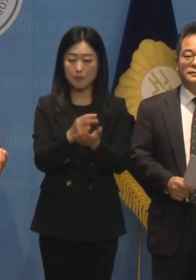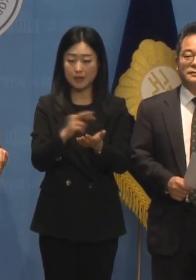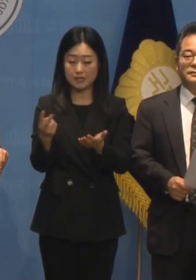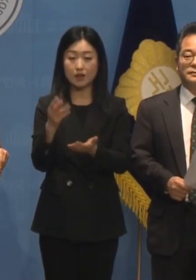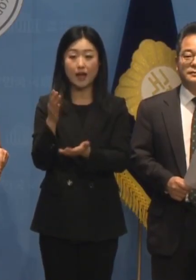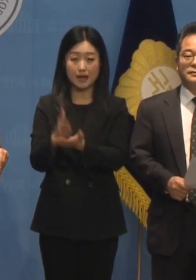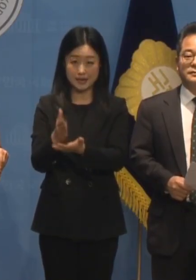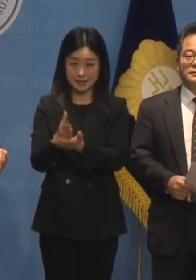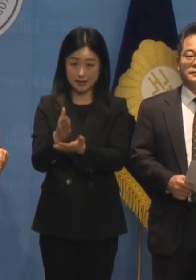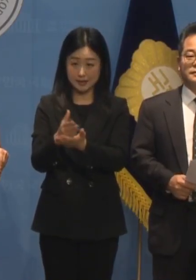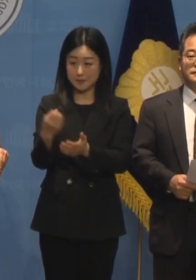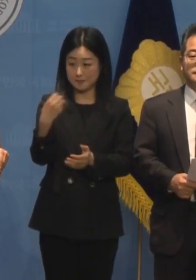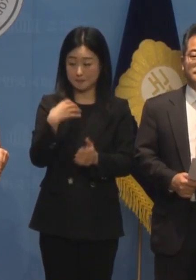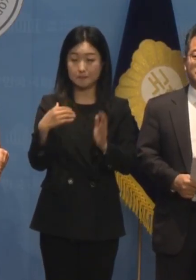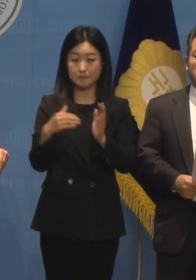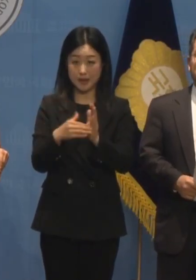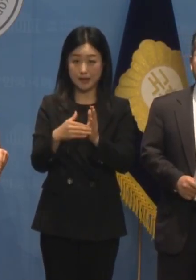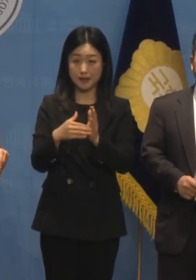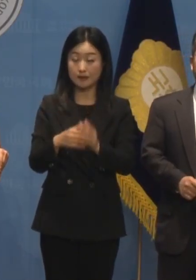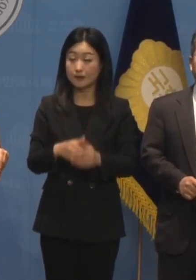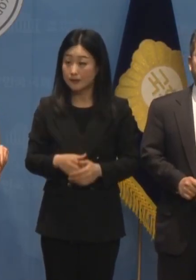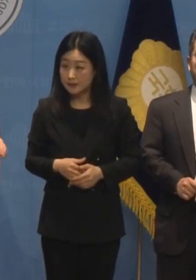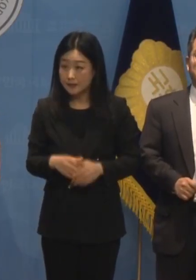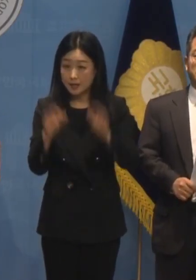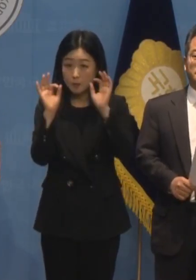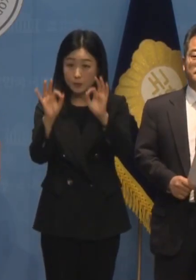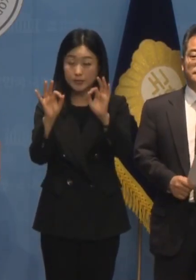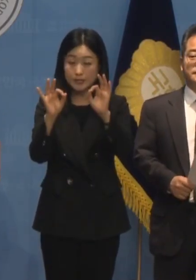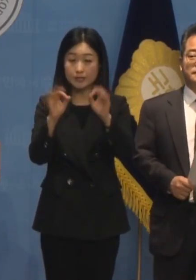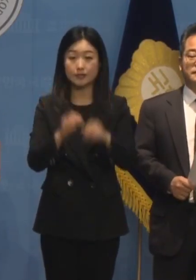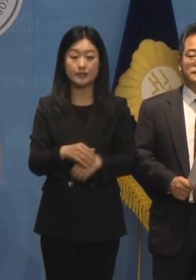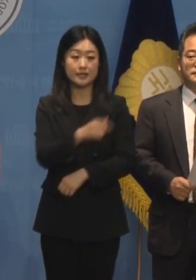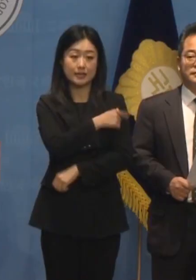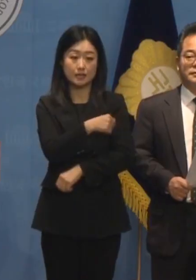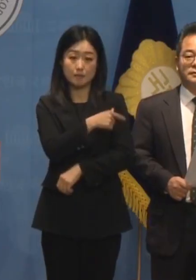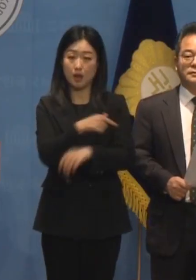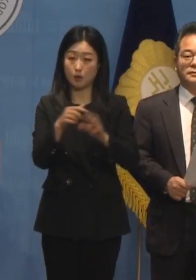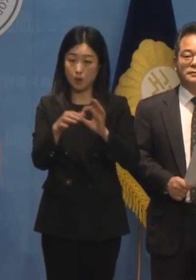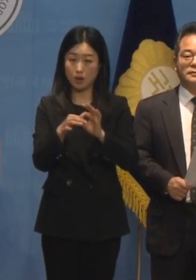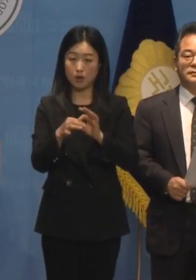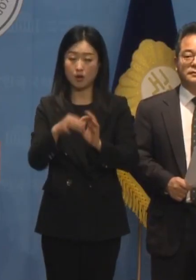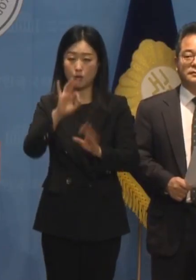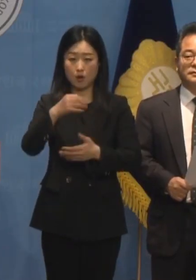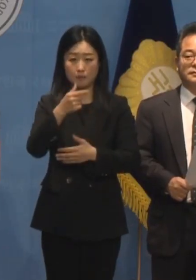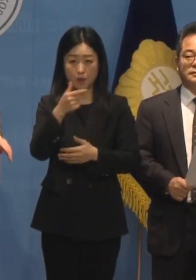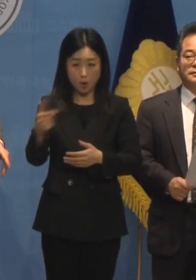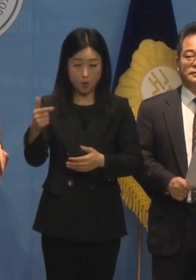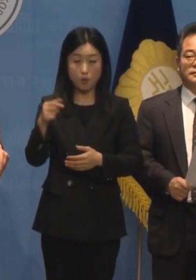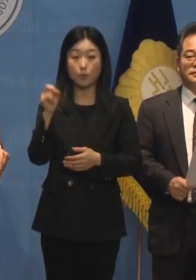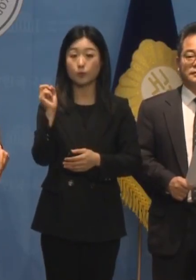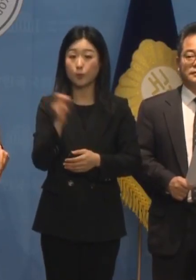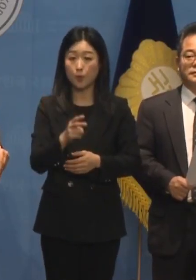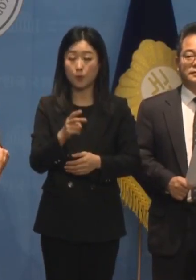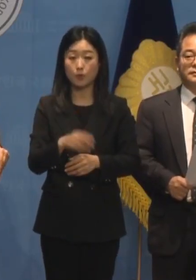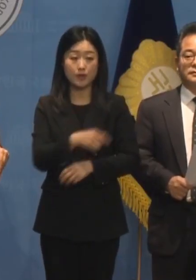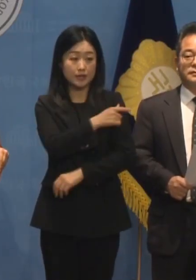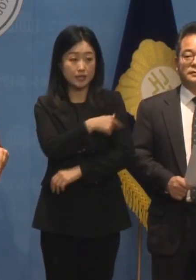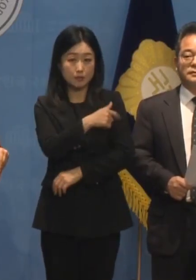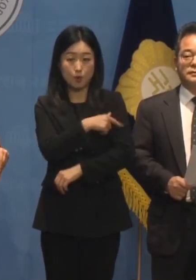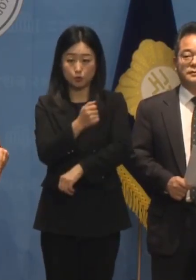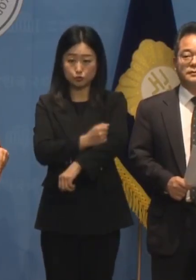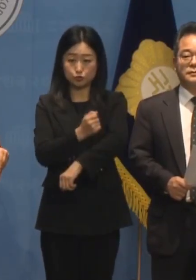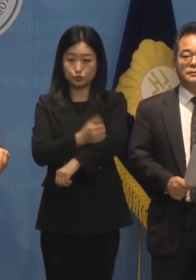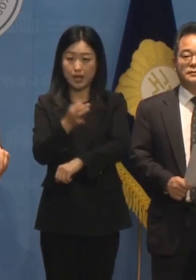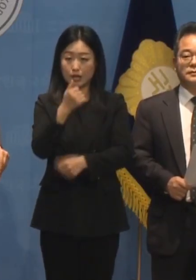이렇게 발표를 했습니다. 하지만 이러한 자본거래 외에도 임원들에 대한 과다보수라든가 임원들에 대해서 과다한 성과급